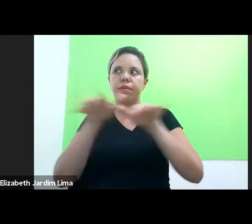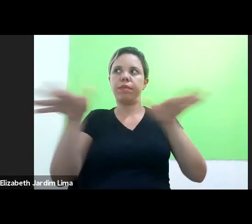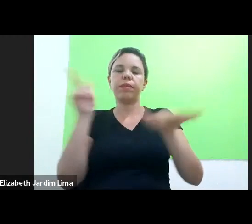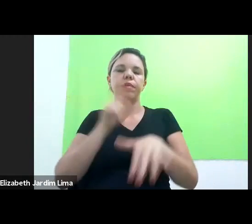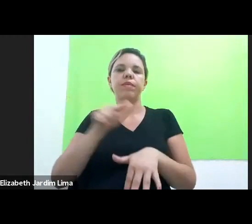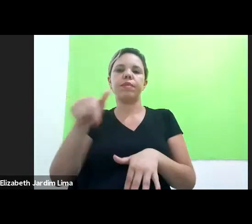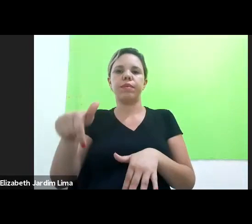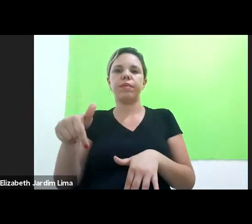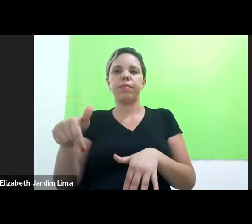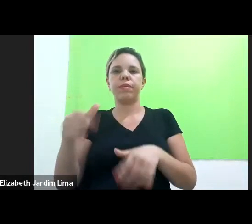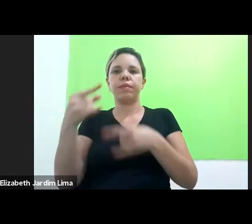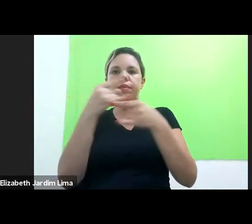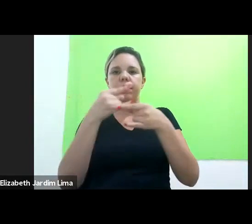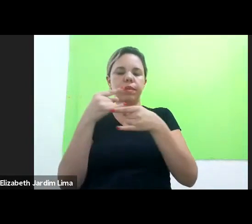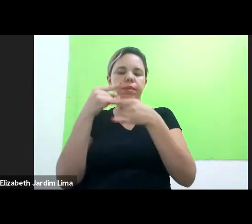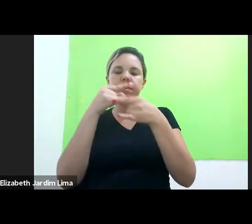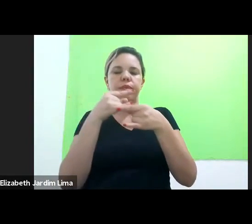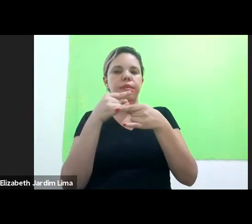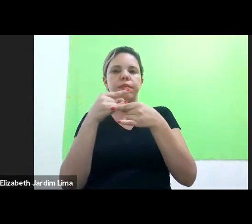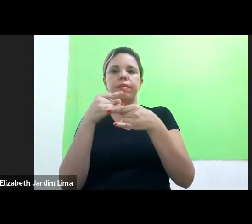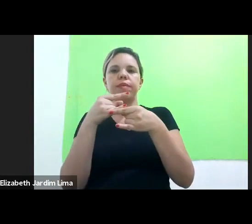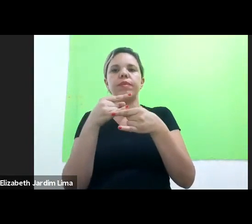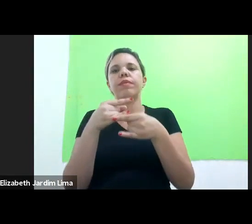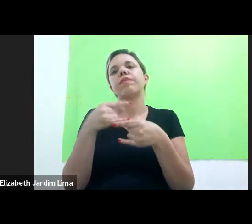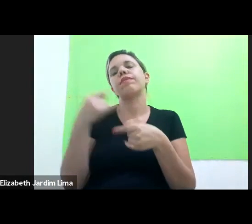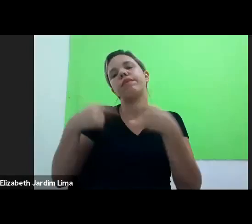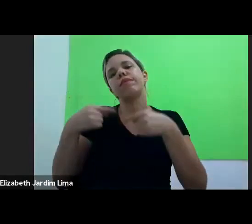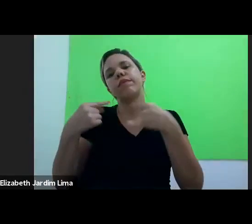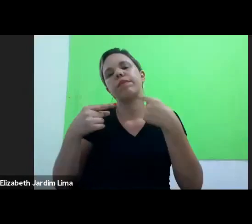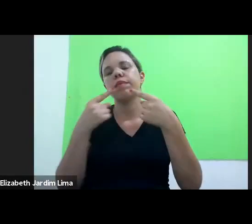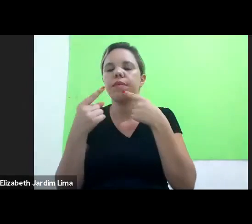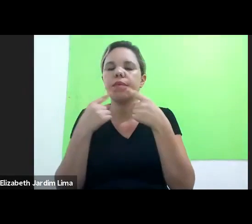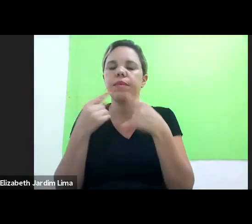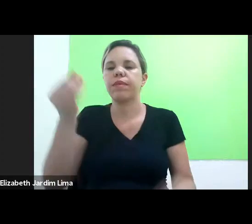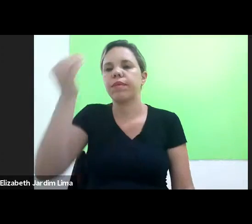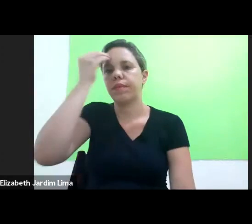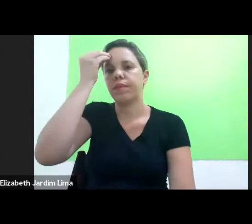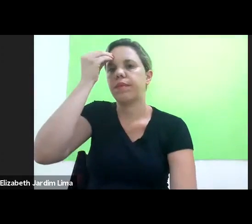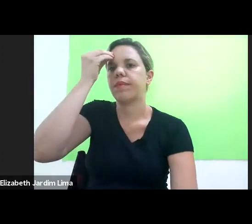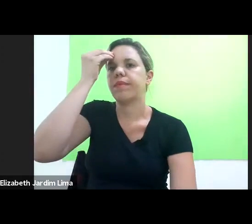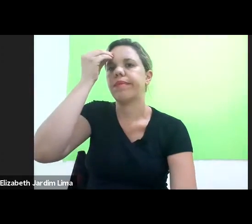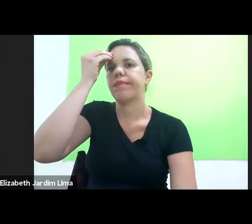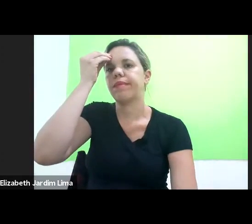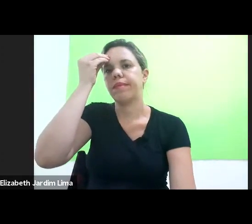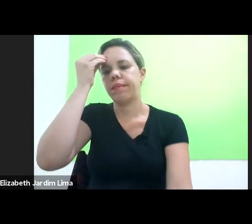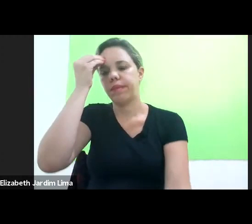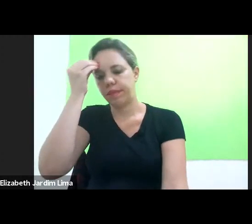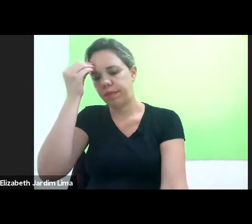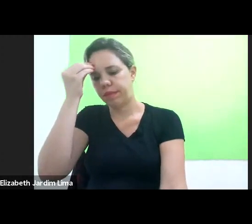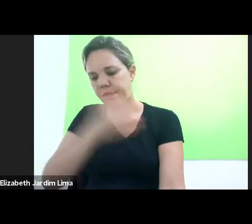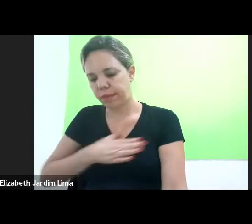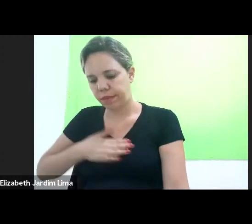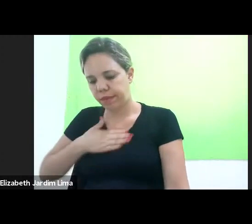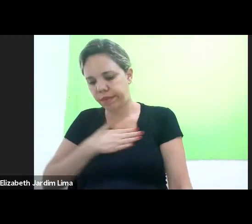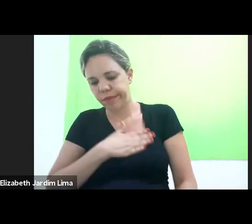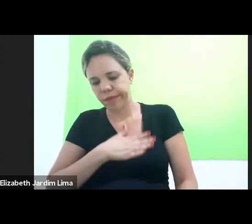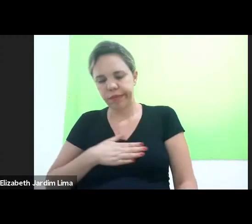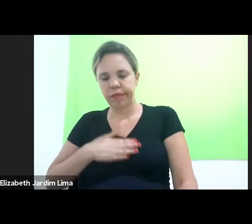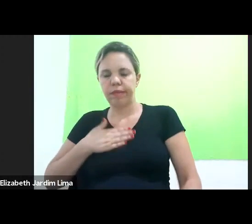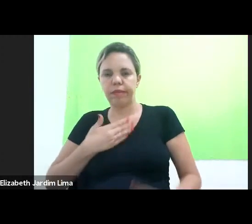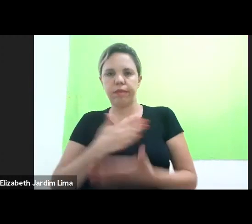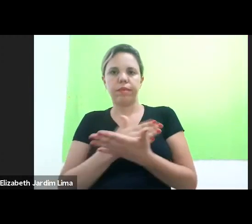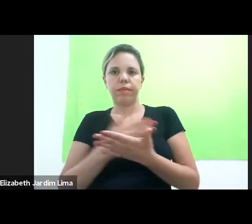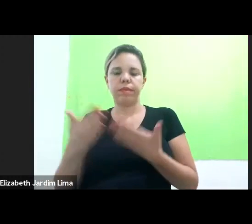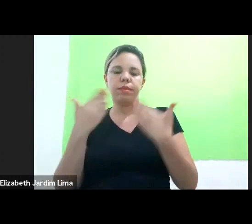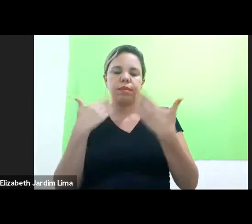essas lives, esses debates, e vai ficar gravado aí. Então, eu gosto de iniciar essa